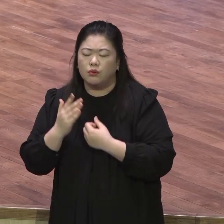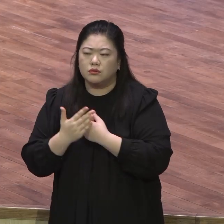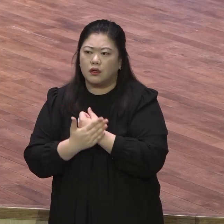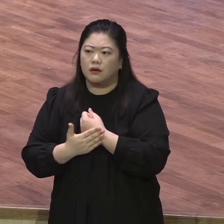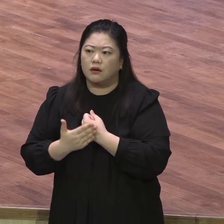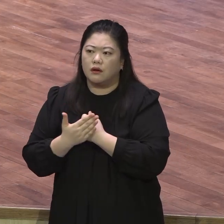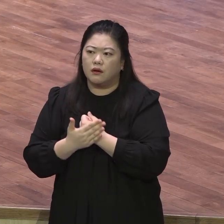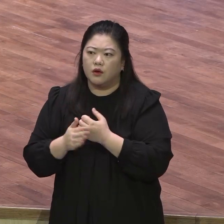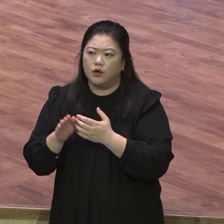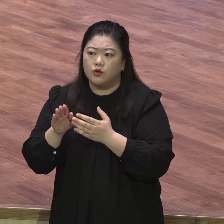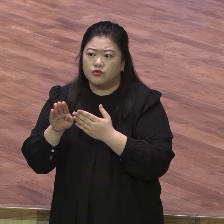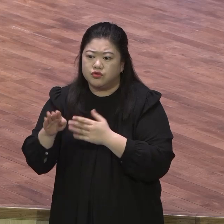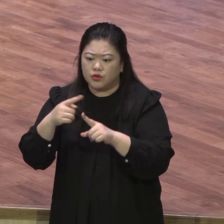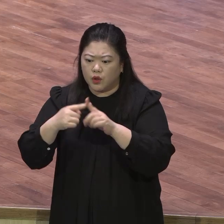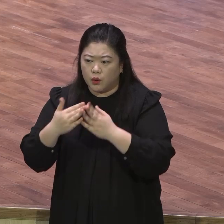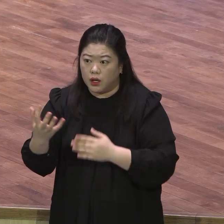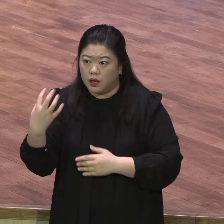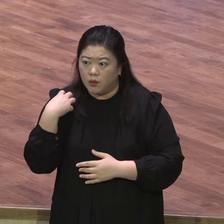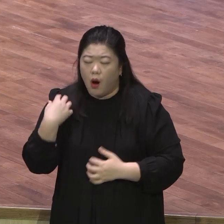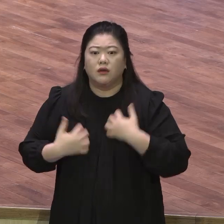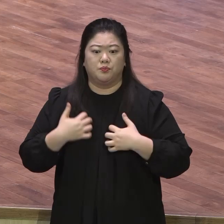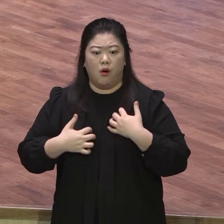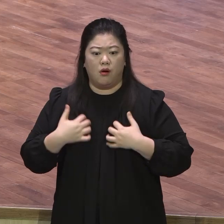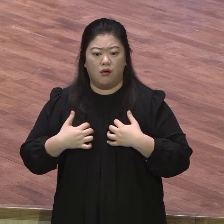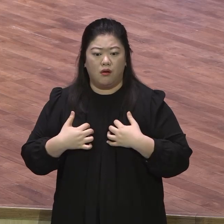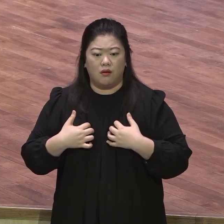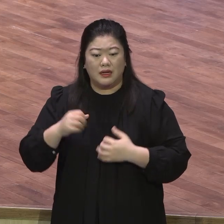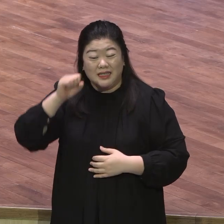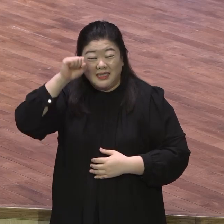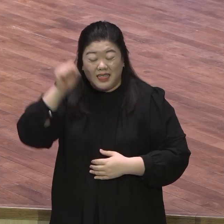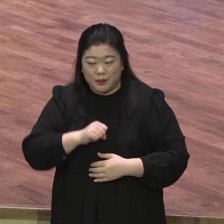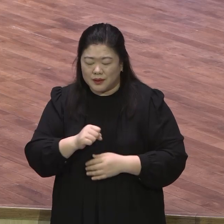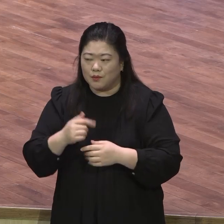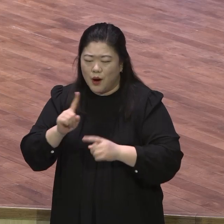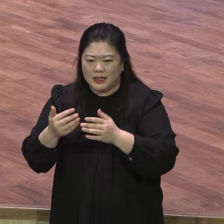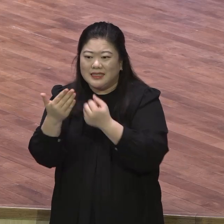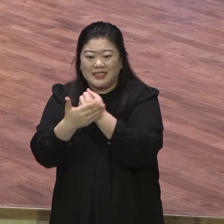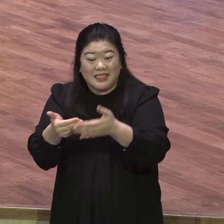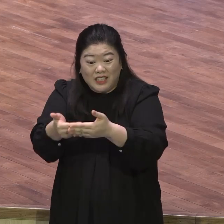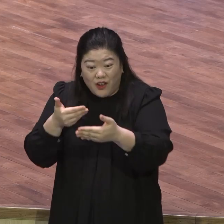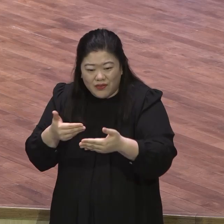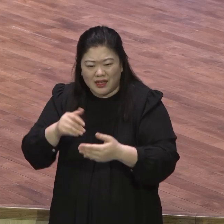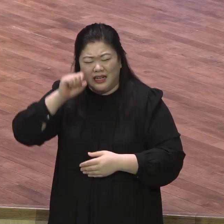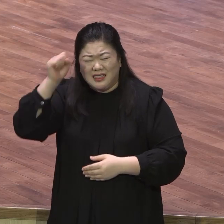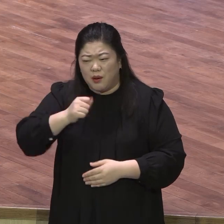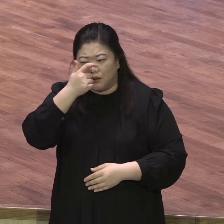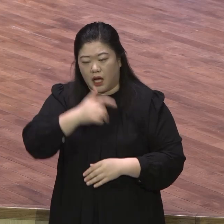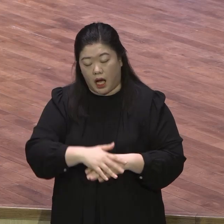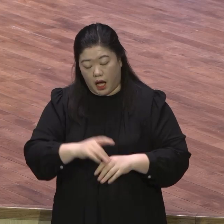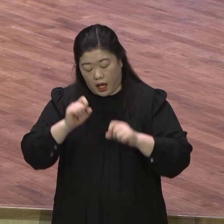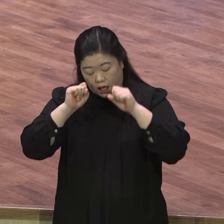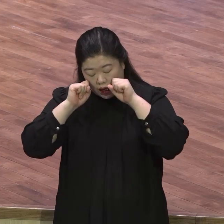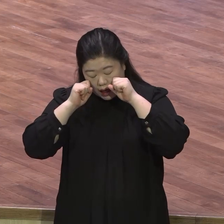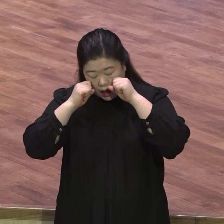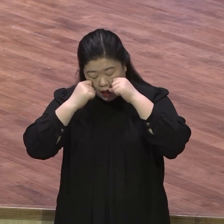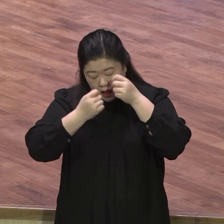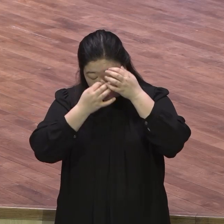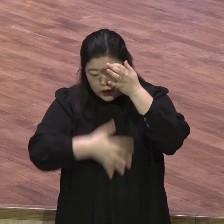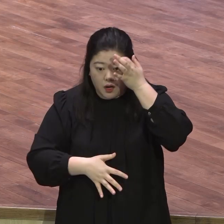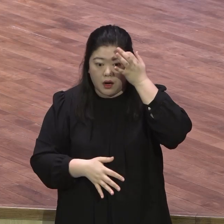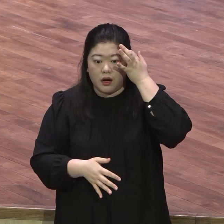그럼 퇴근하고 교회에서 새벽 기도 할 때가 좋아. 너무 교회가 좋아. 직분 따라서 너무 좋아. 같이 성도 교제하고 같이